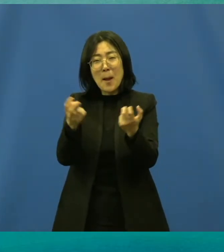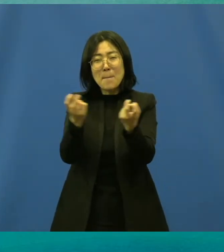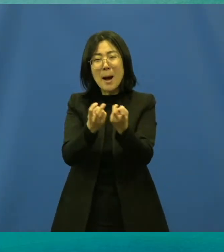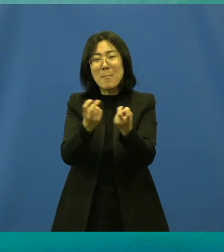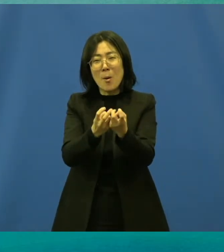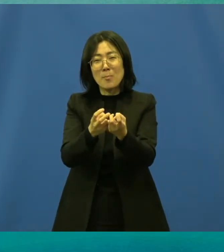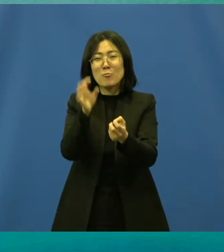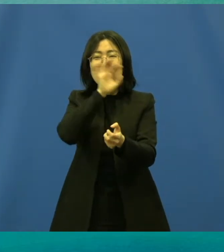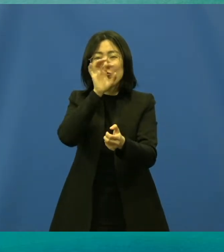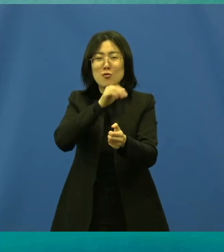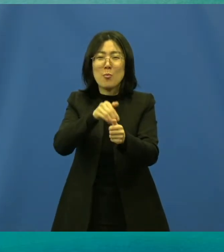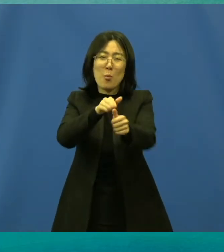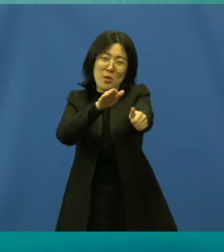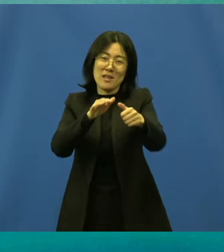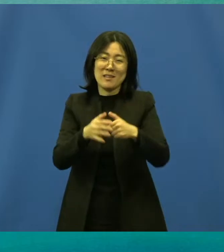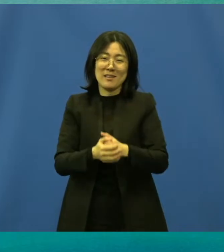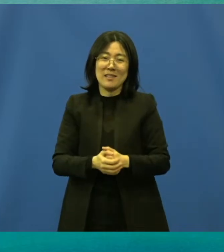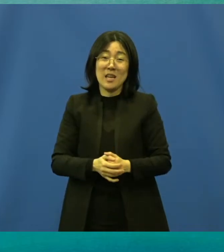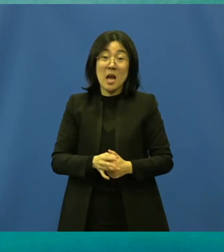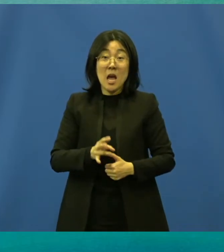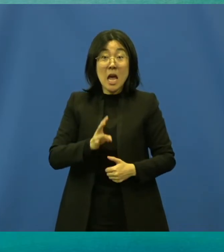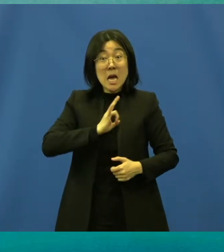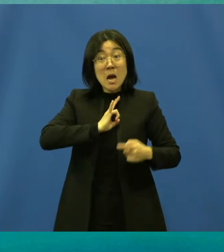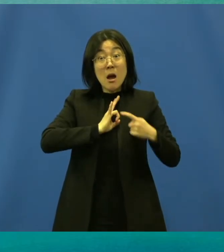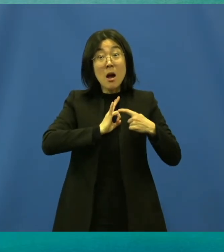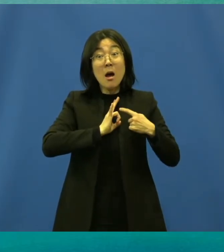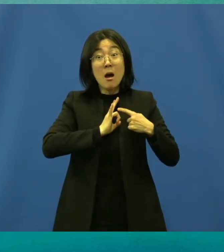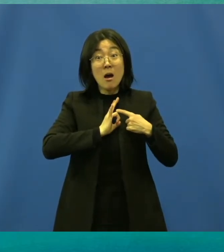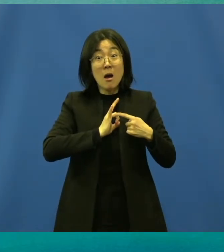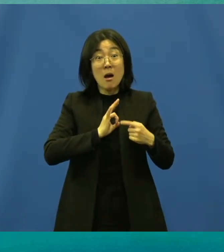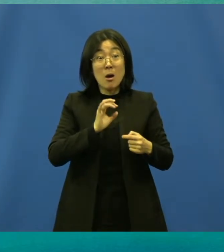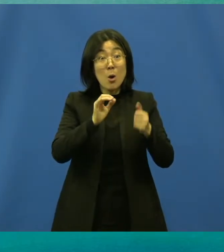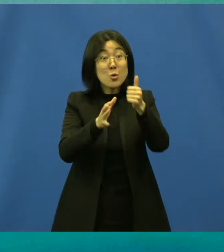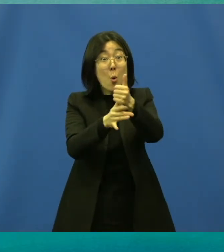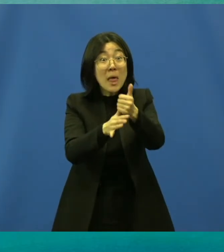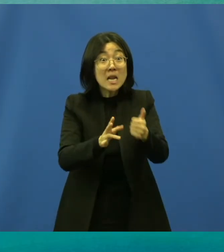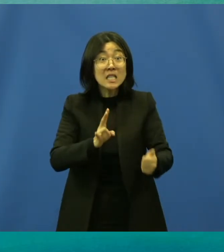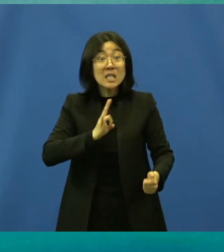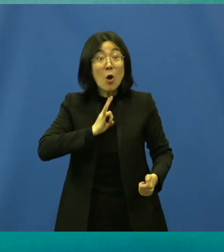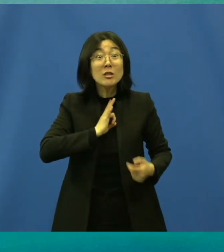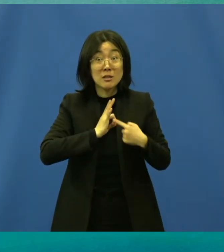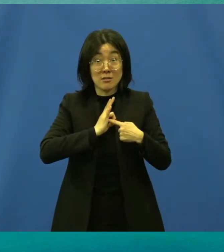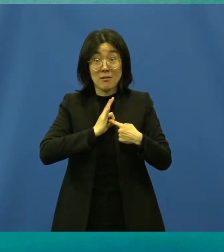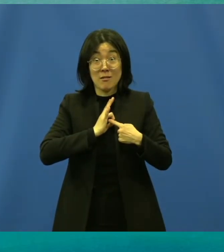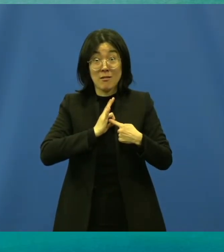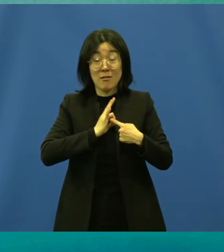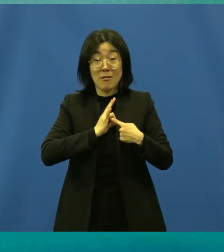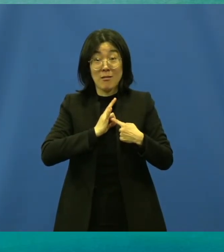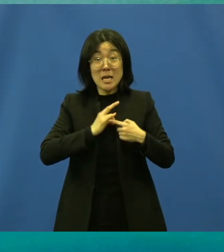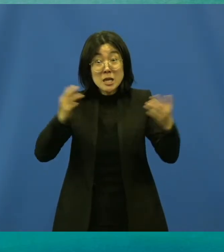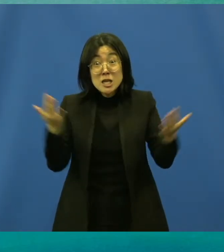여러분, 이 요나가 막 나가는 선지자가 아닌 게 하나님의 말씀을 들을 줄 알아요.